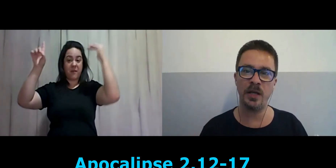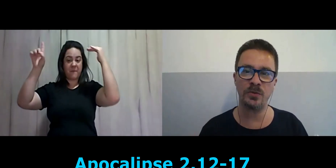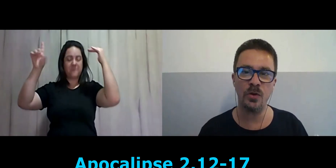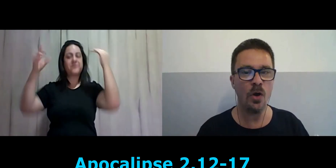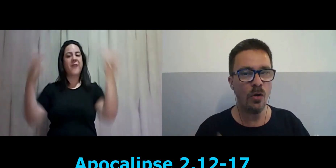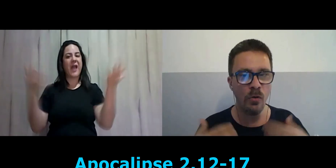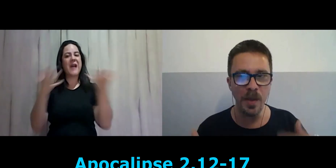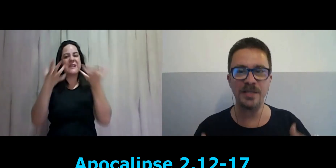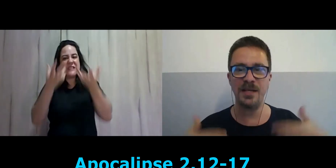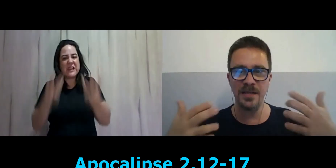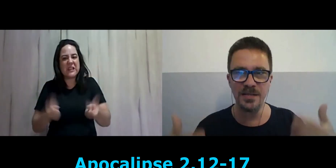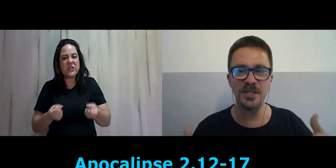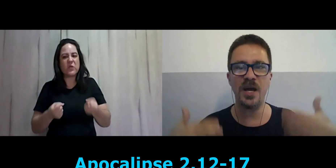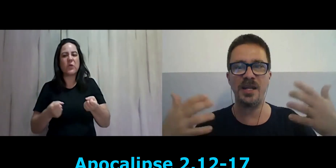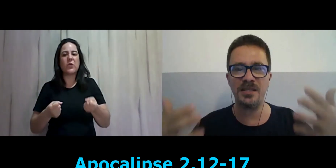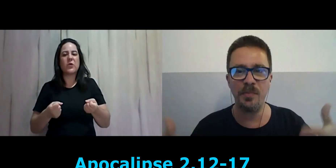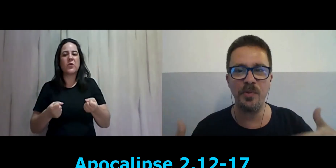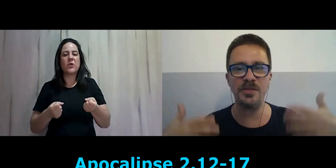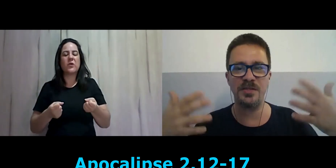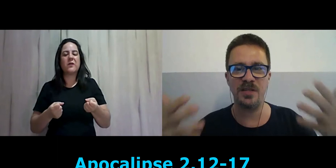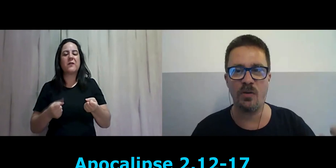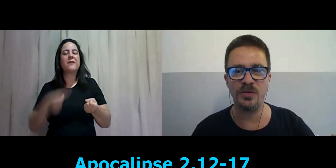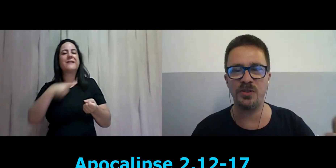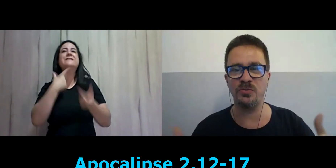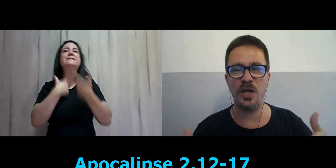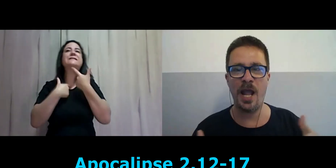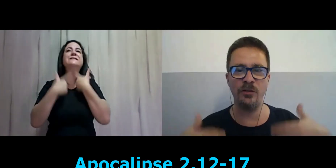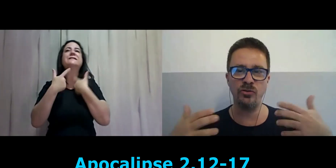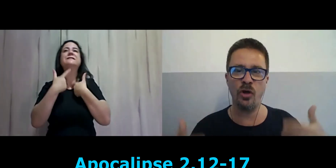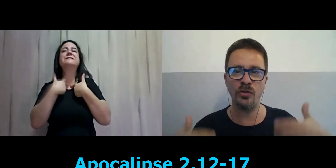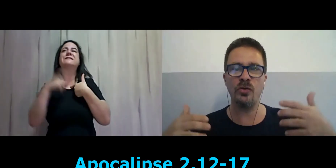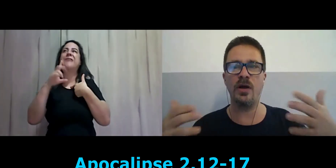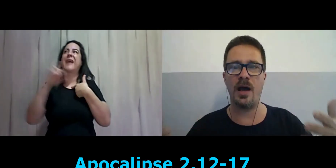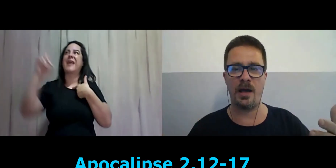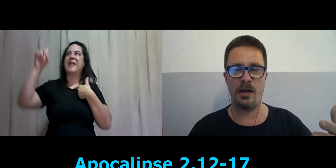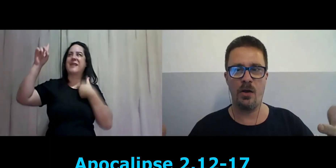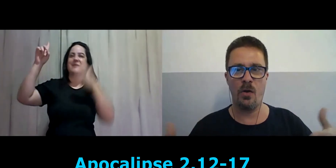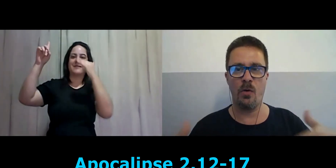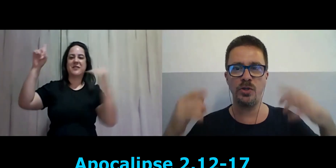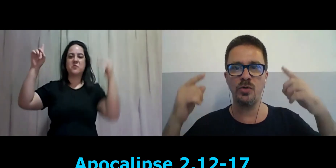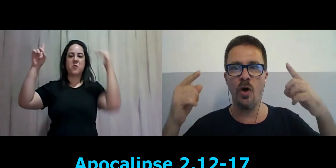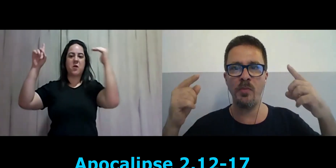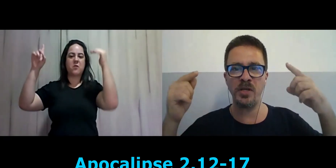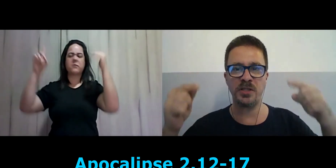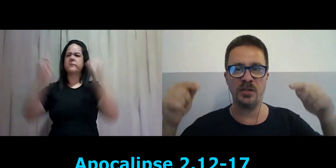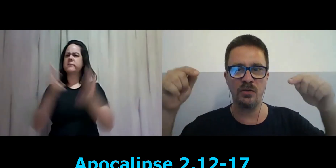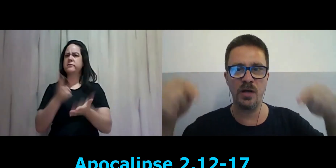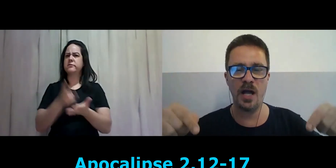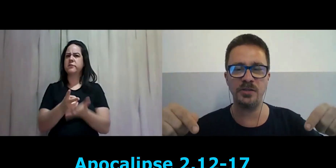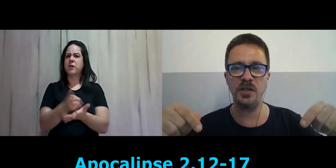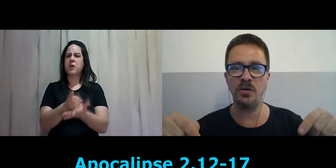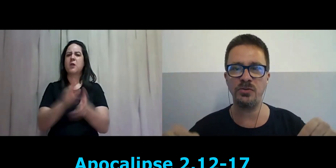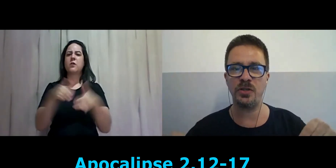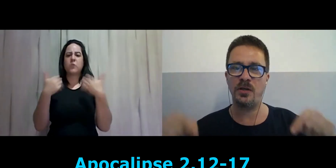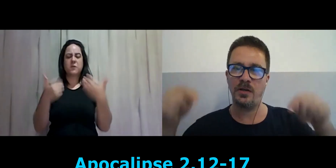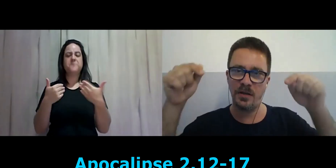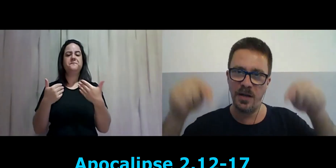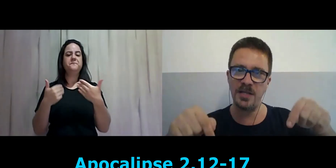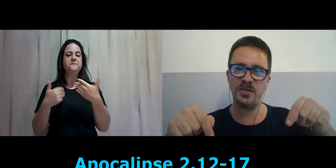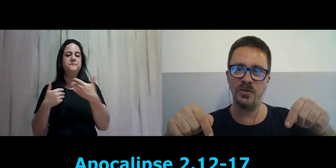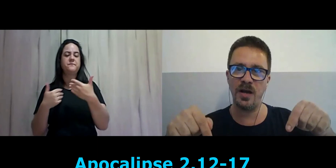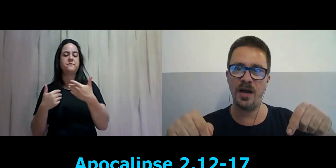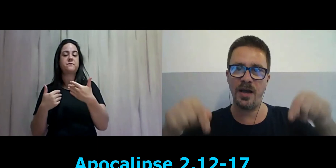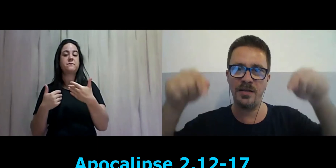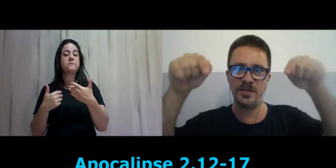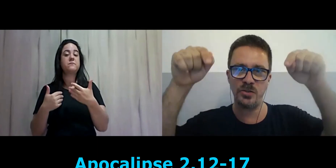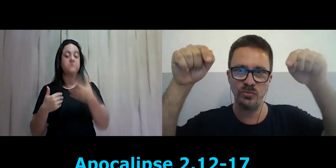desse momento, começa a desejar essa posição. Então, em todo lugar onde o homem está no lugar de Deus,